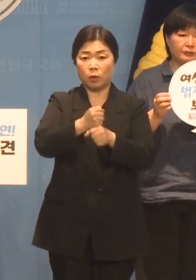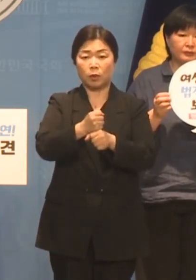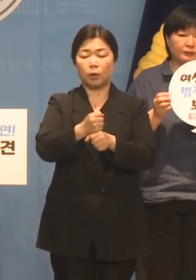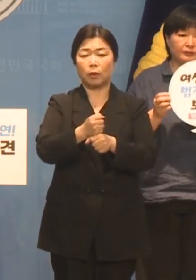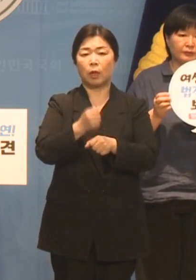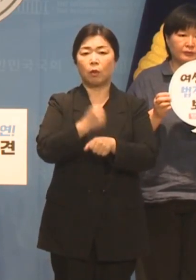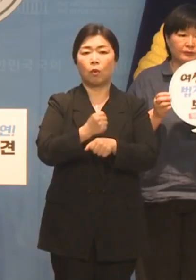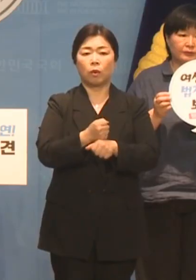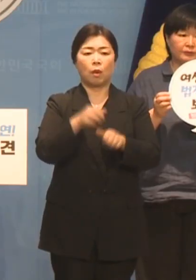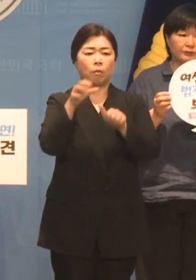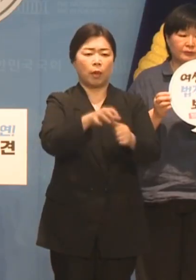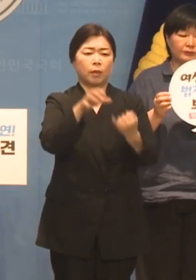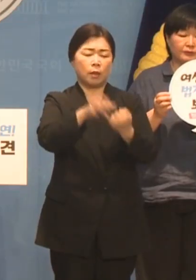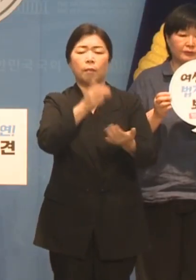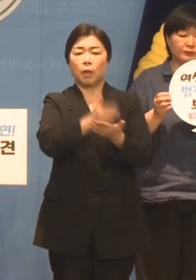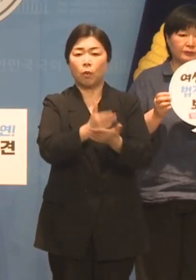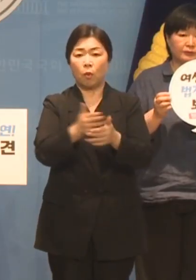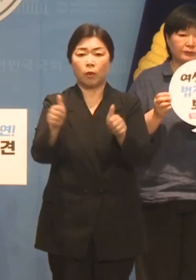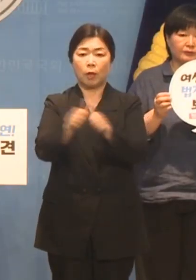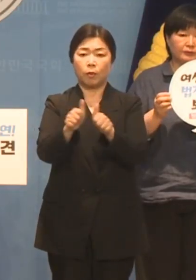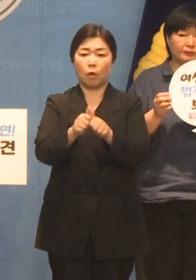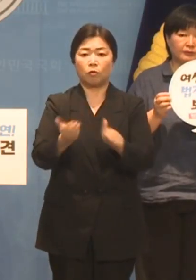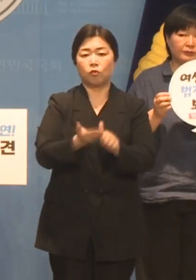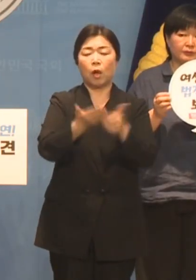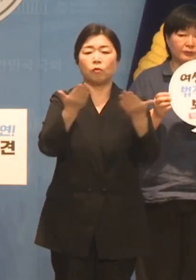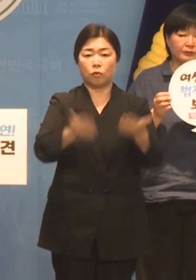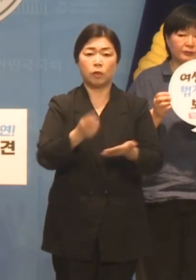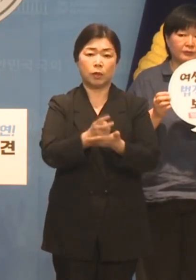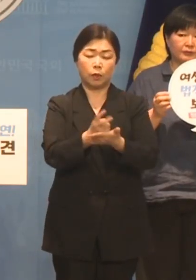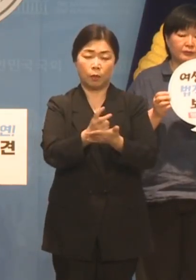육아휴직제, 남성 육아휴직 할당제를 도입하겠습니다.